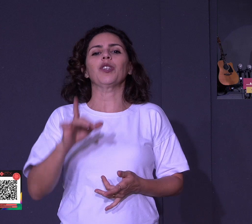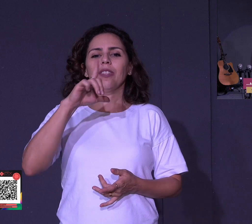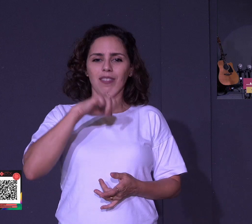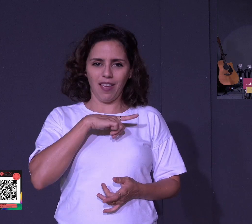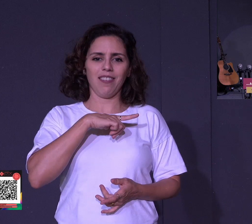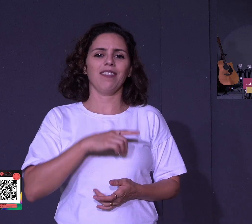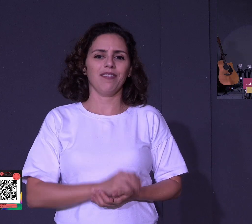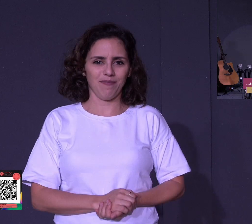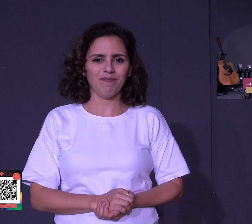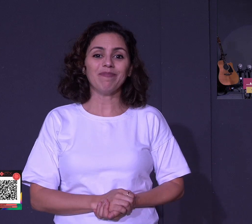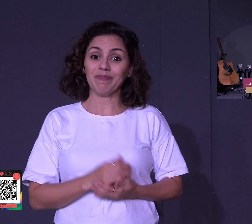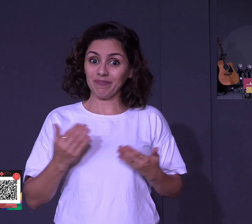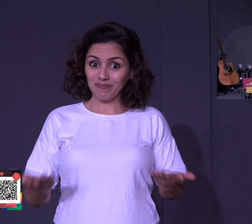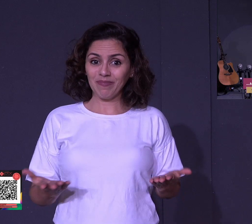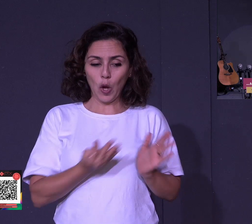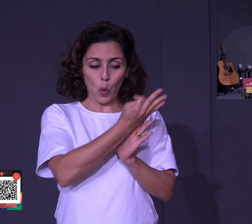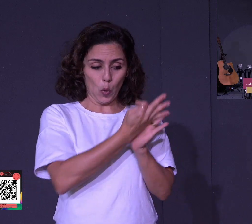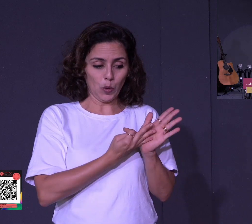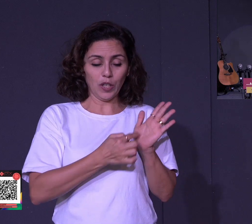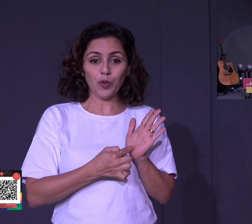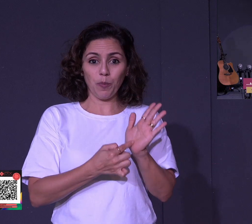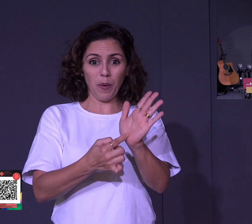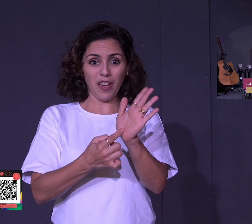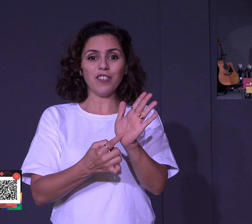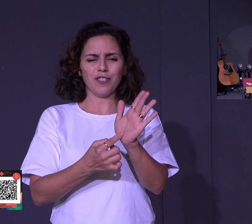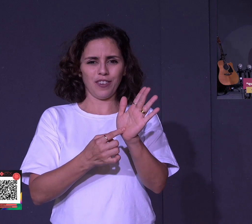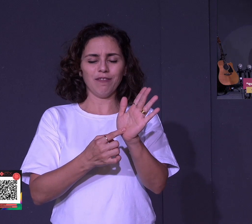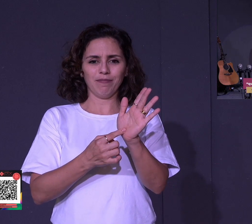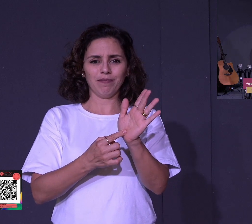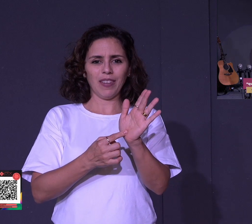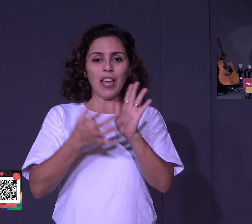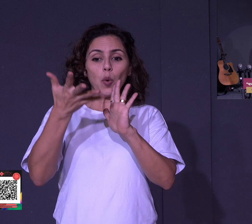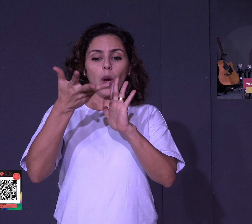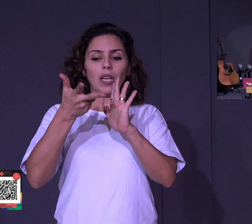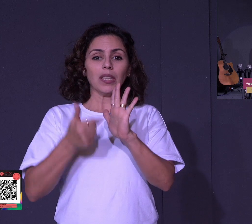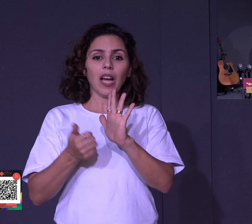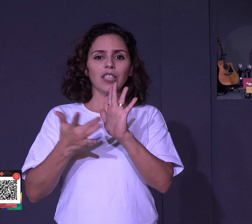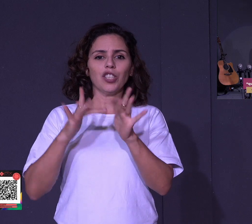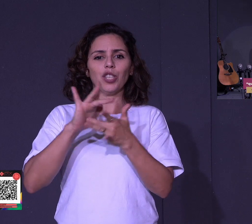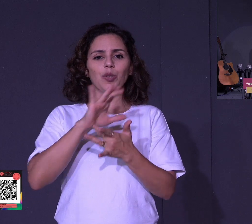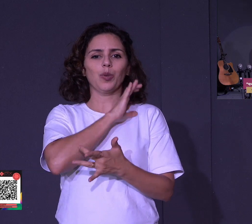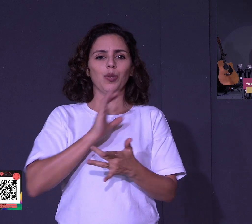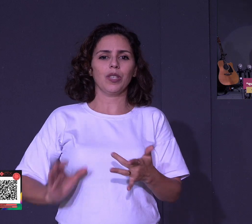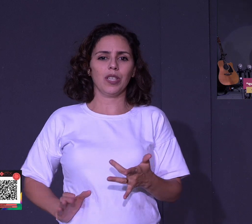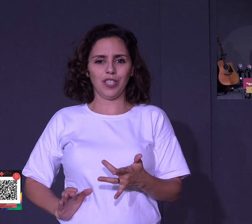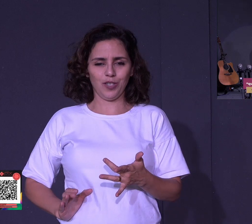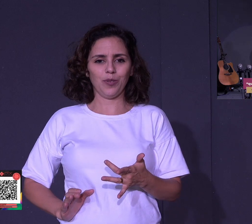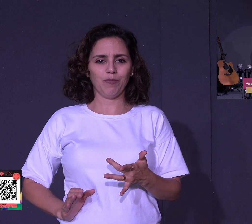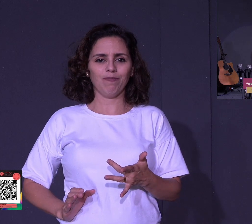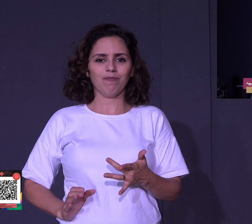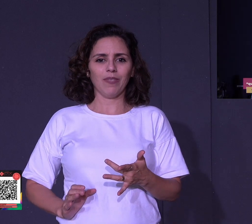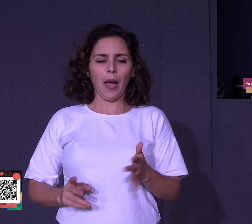das qualidades espirituais de sua mente, as quais podem ser transpostas